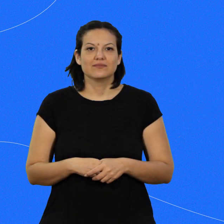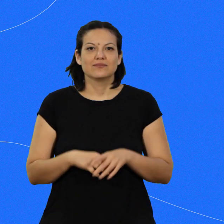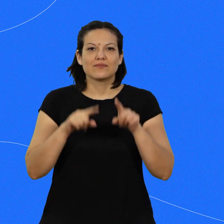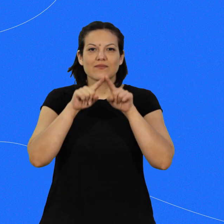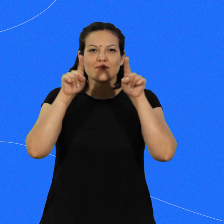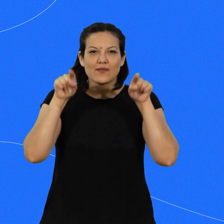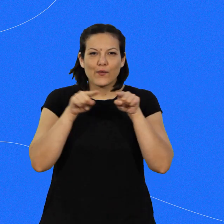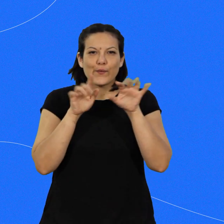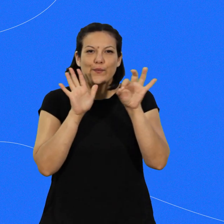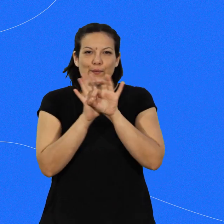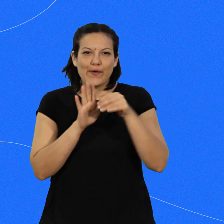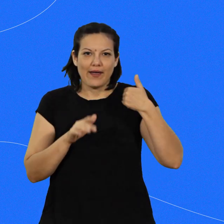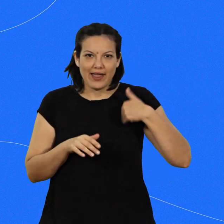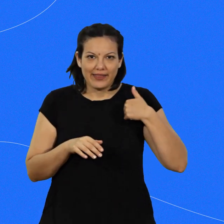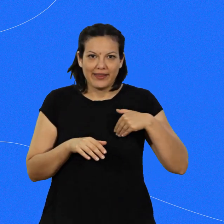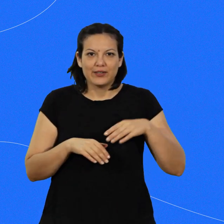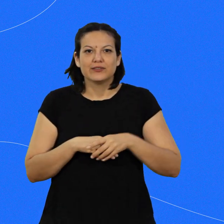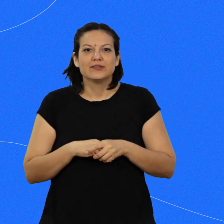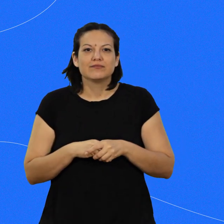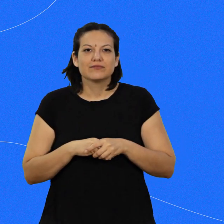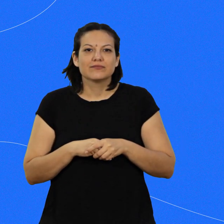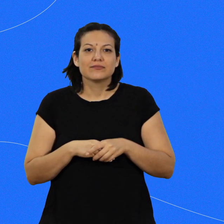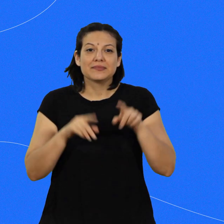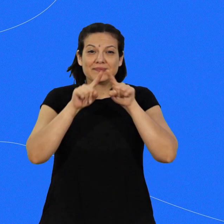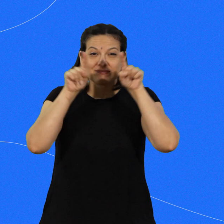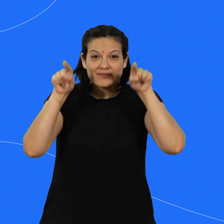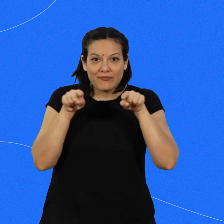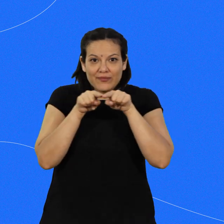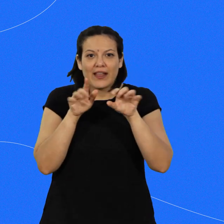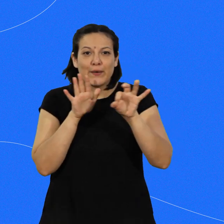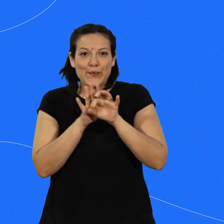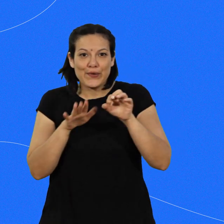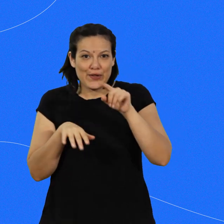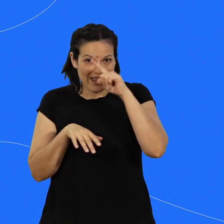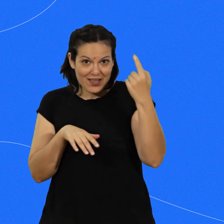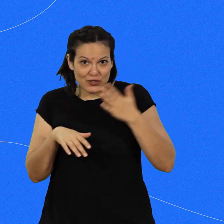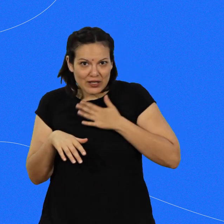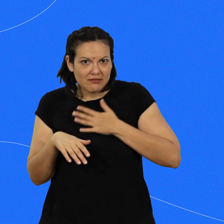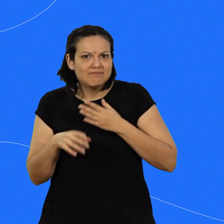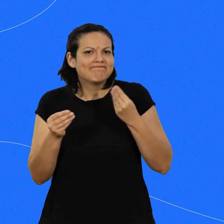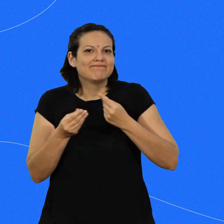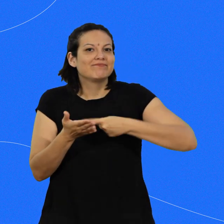Escudo argentino. Nuestro escudo nacional fue establecido como símbolo patrio